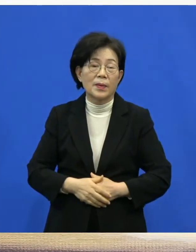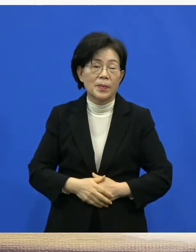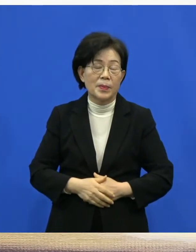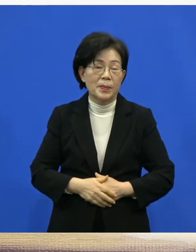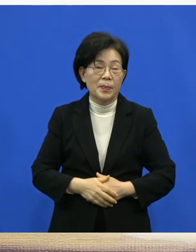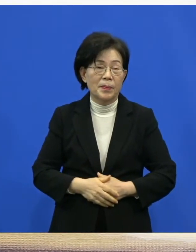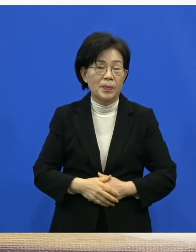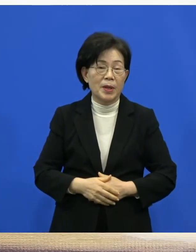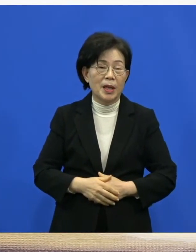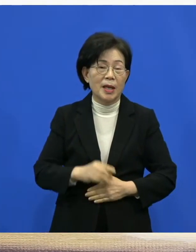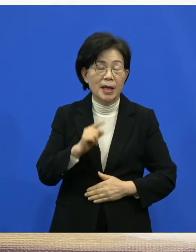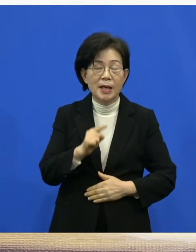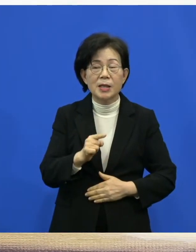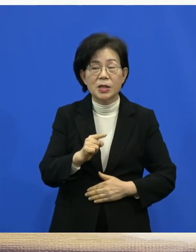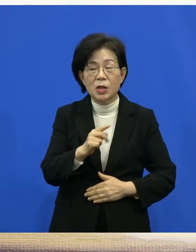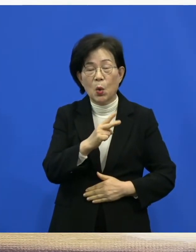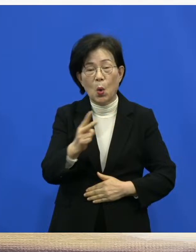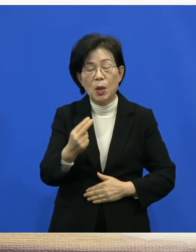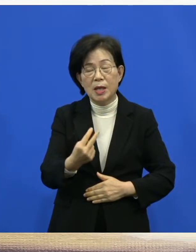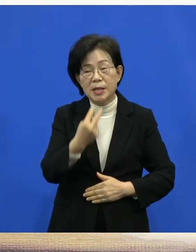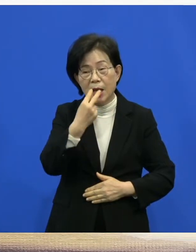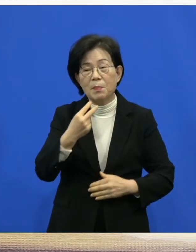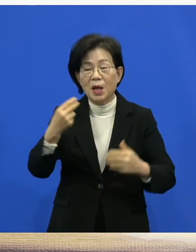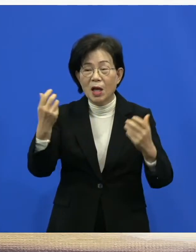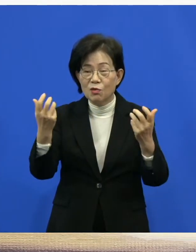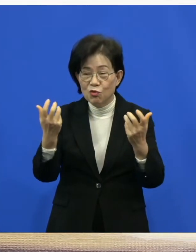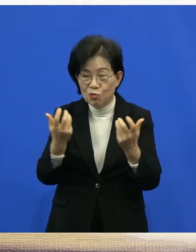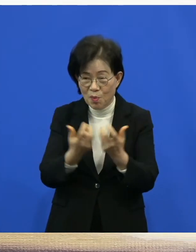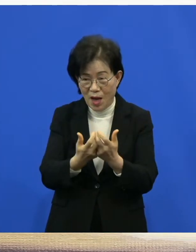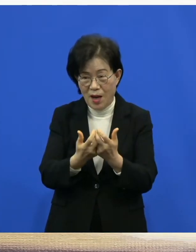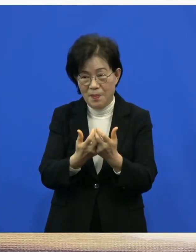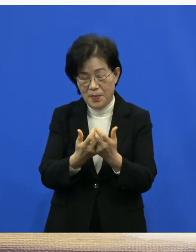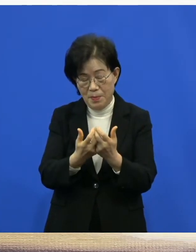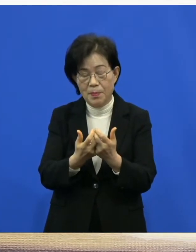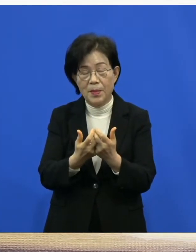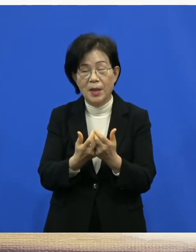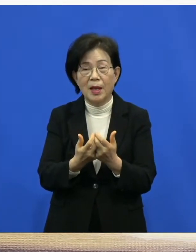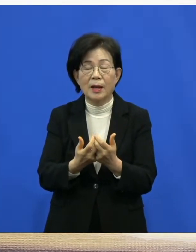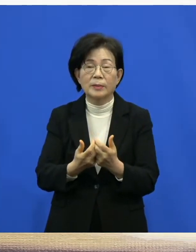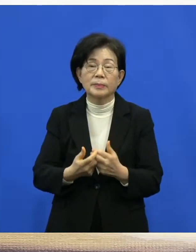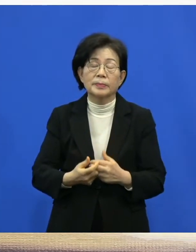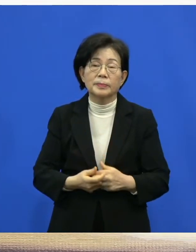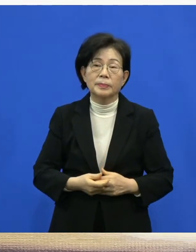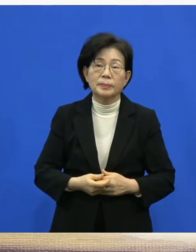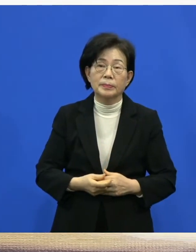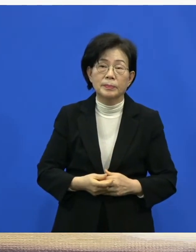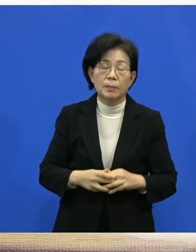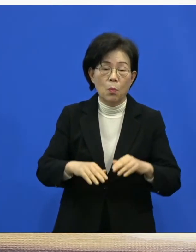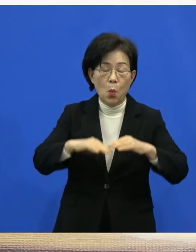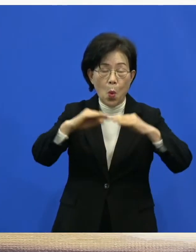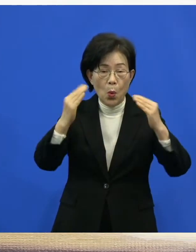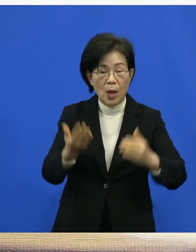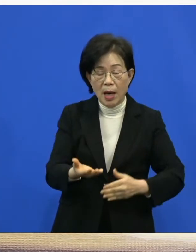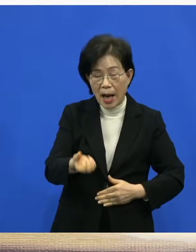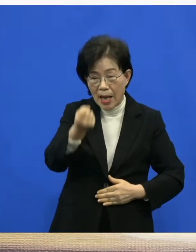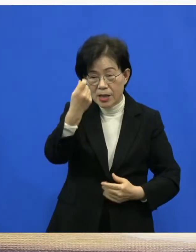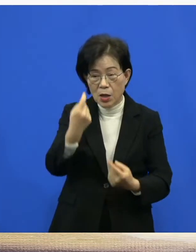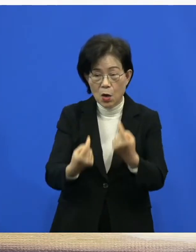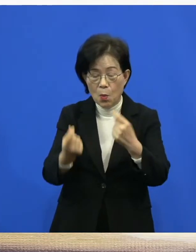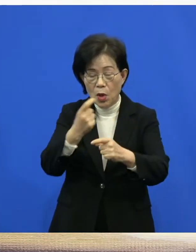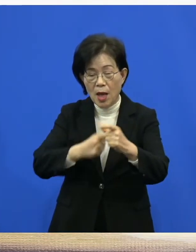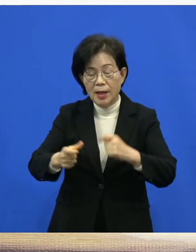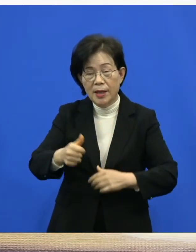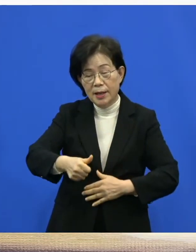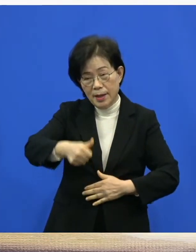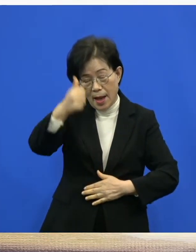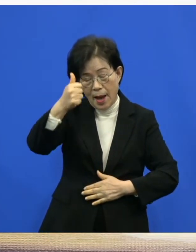이게 여러분 생명의 충만함이에요. 모든 걸 가진 것보다 더 나은